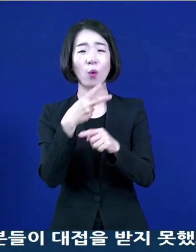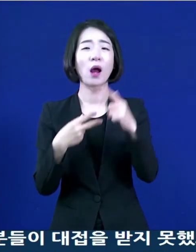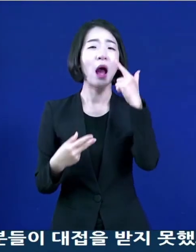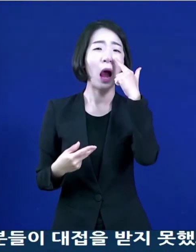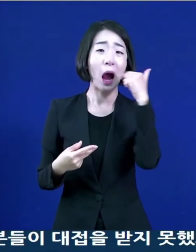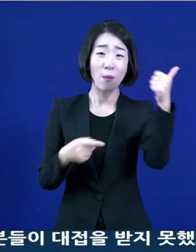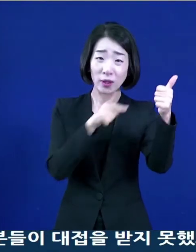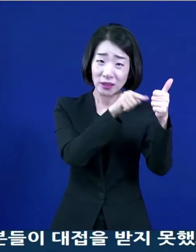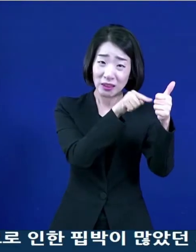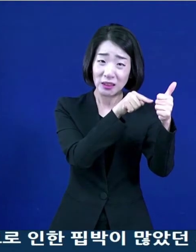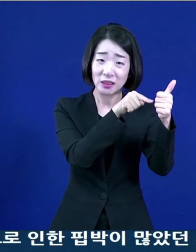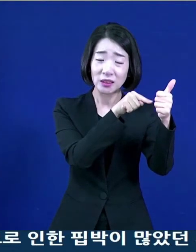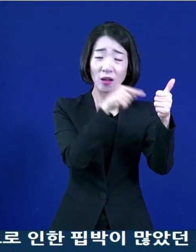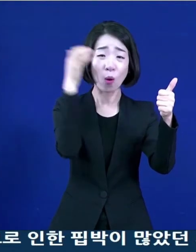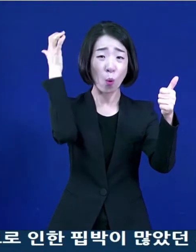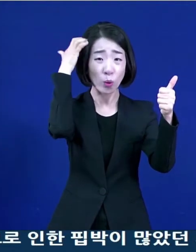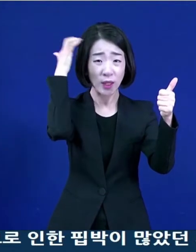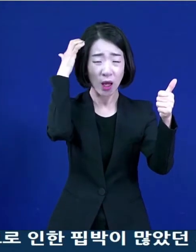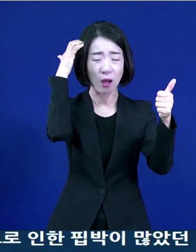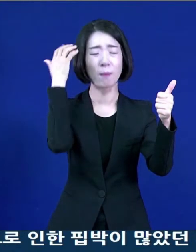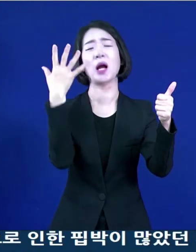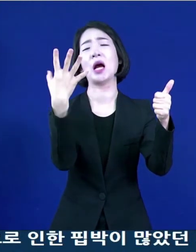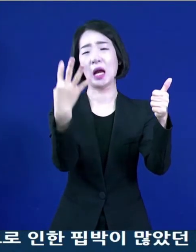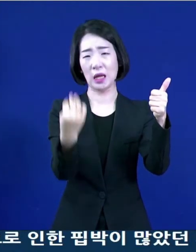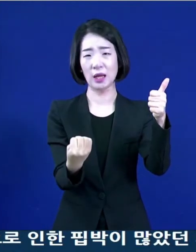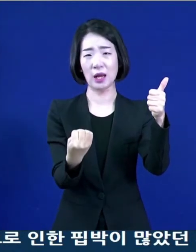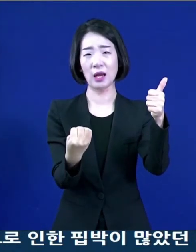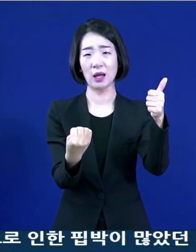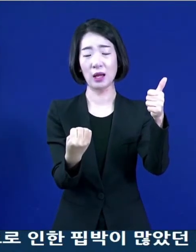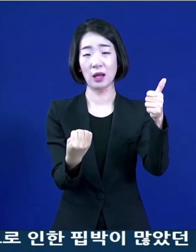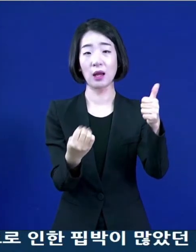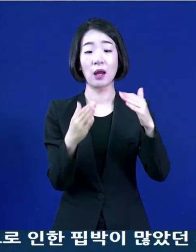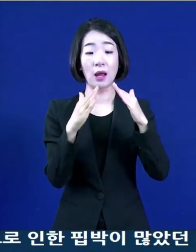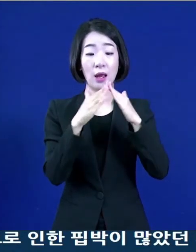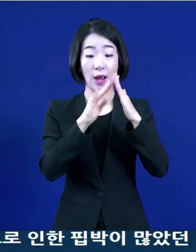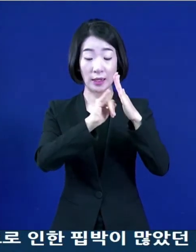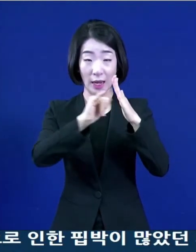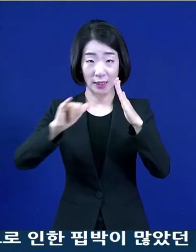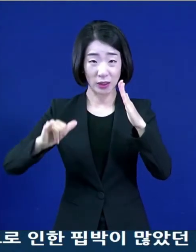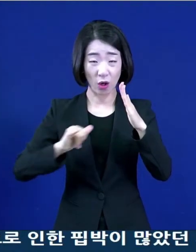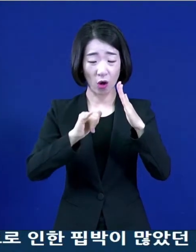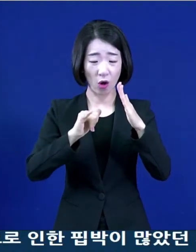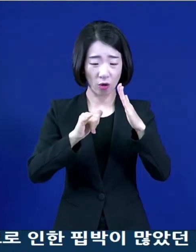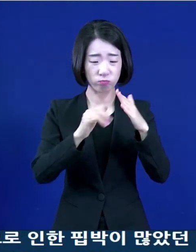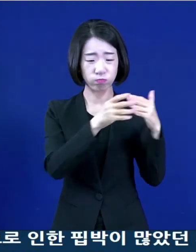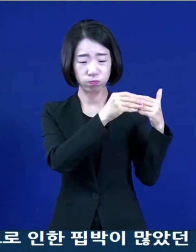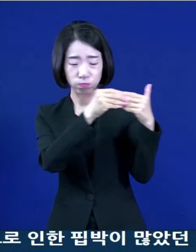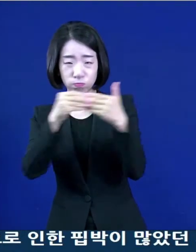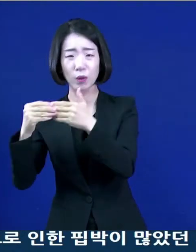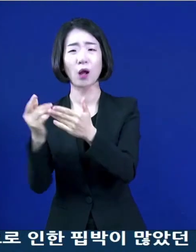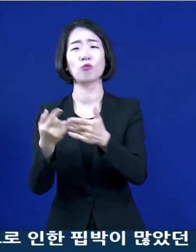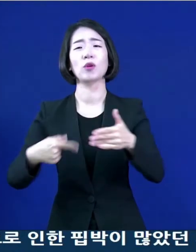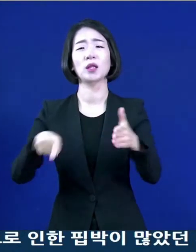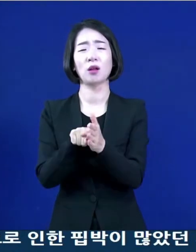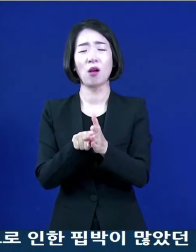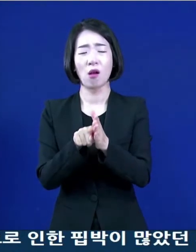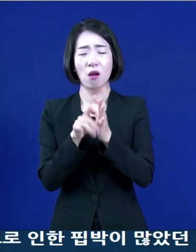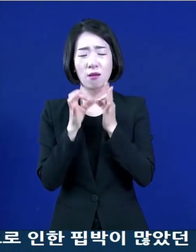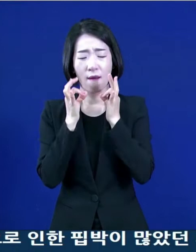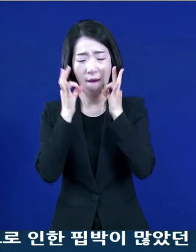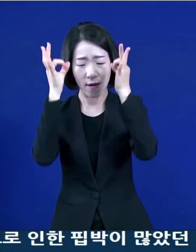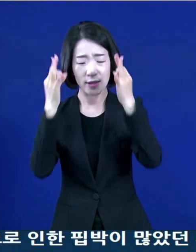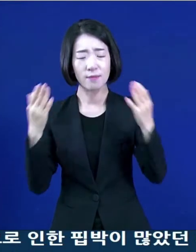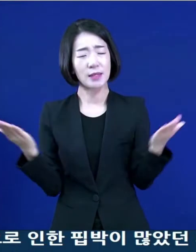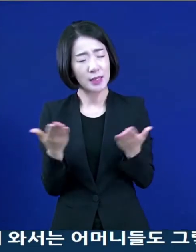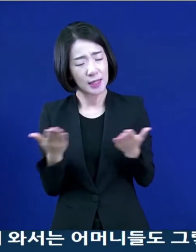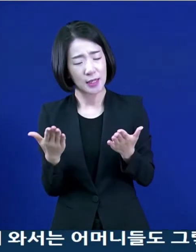고생하는 것 같습니다. 가정에 이 가정을 이끄느라고 열심히 일하는 것은 기본